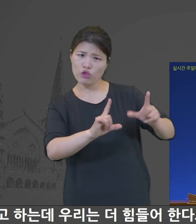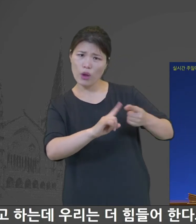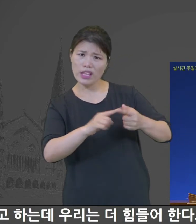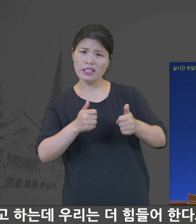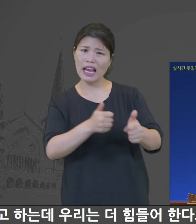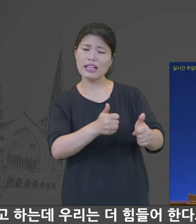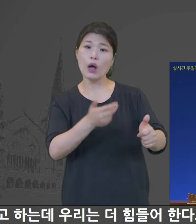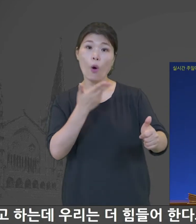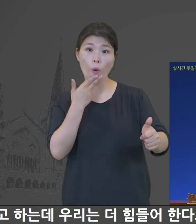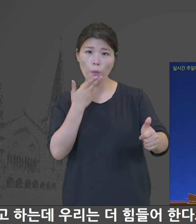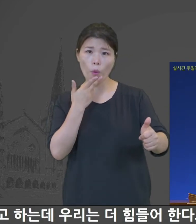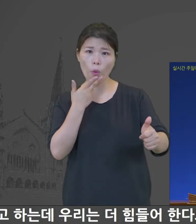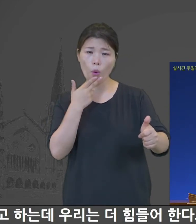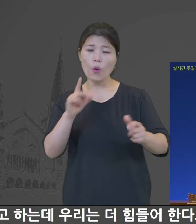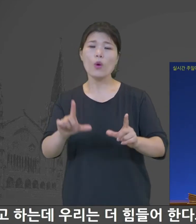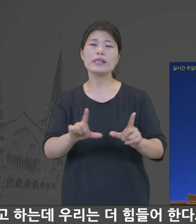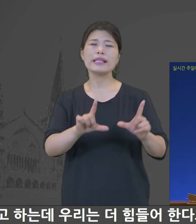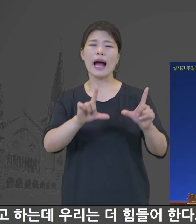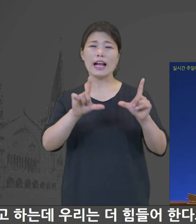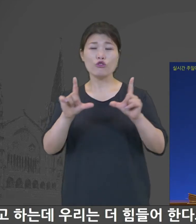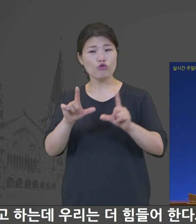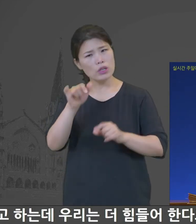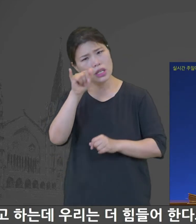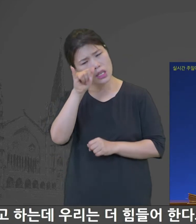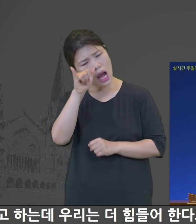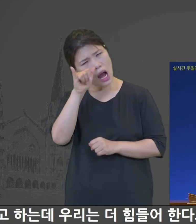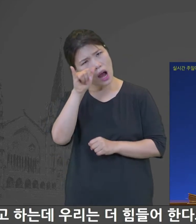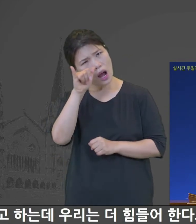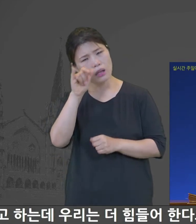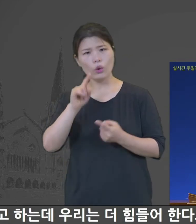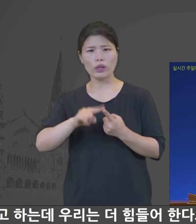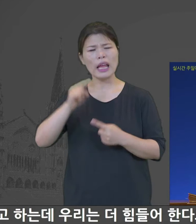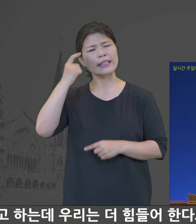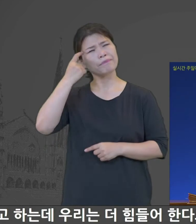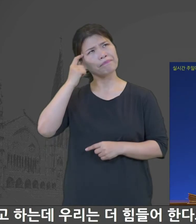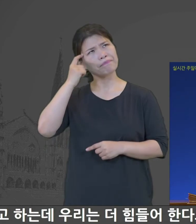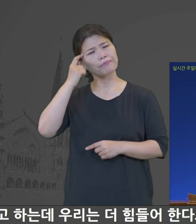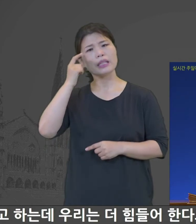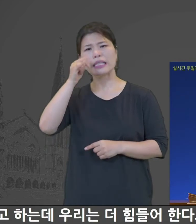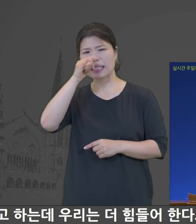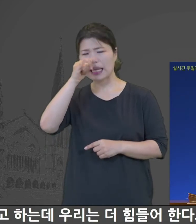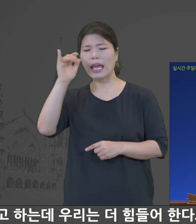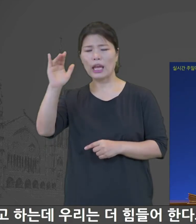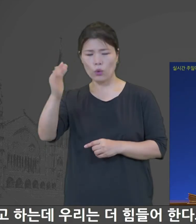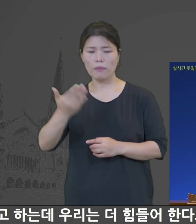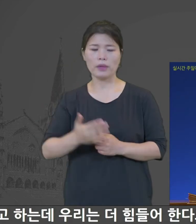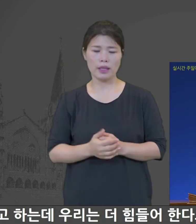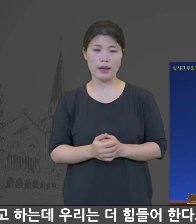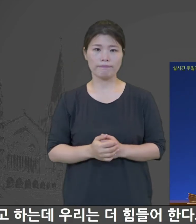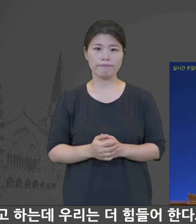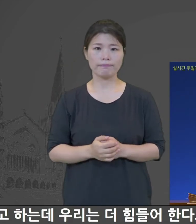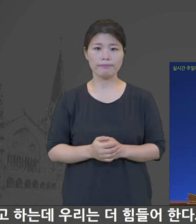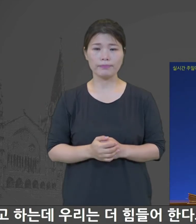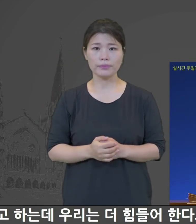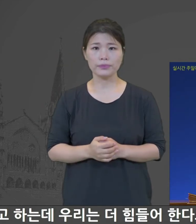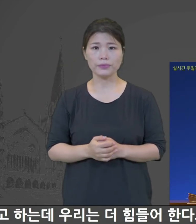않고 살 수 있을까? 이런 의문이 우리 가운데 들게 되는